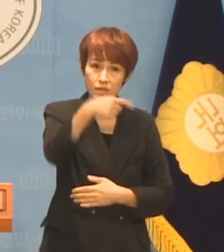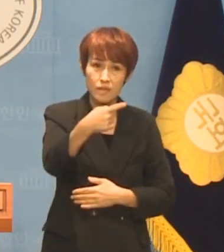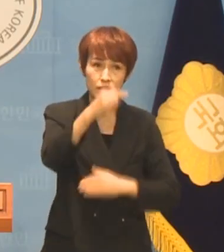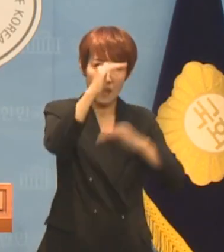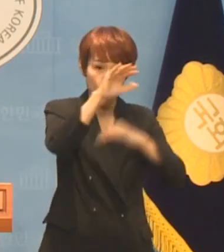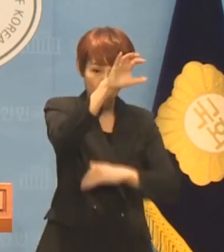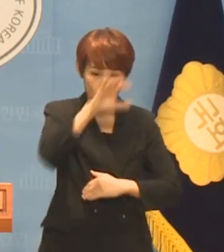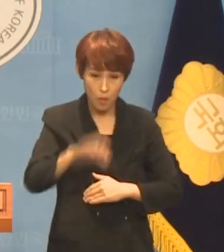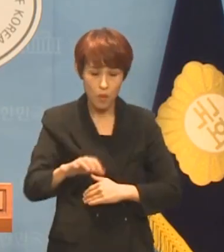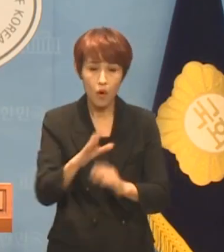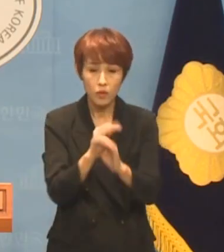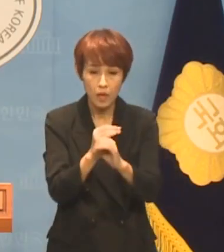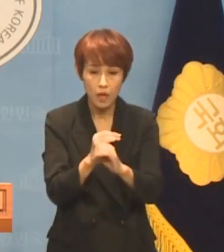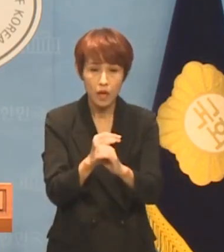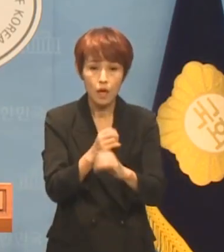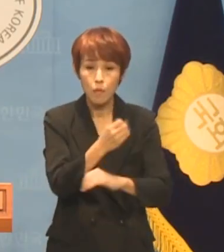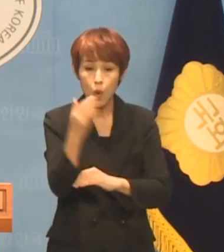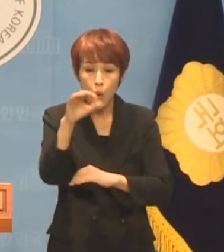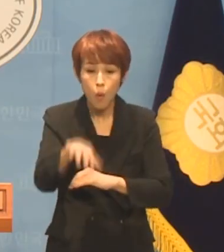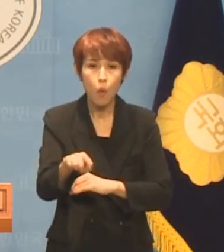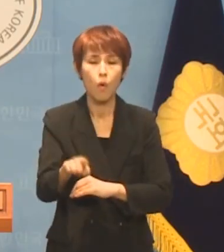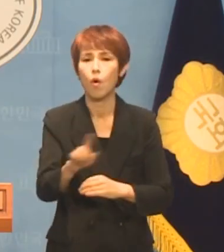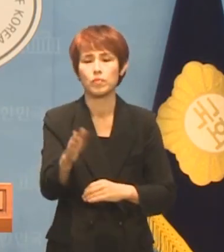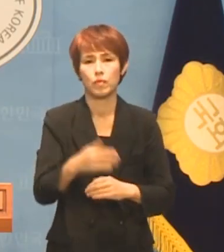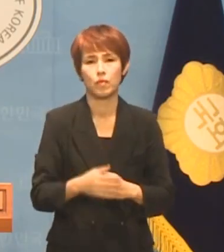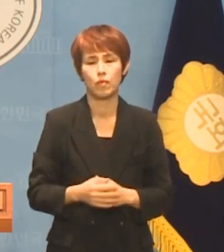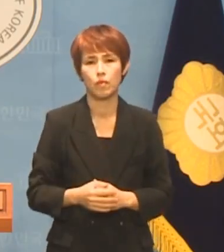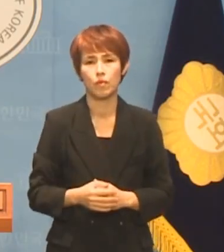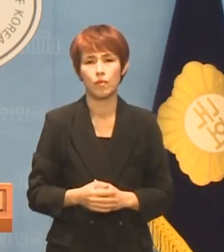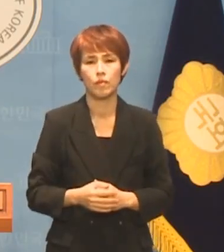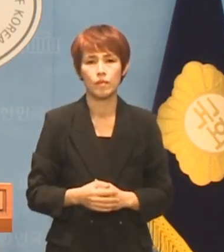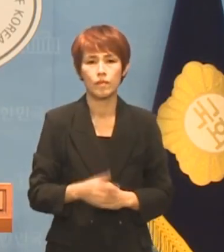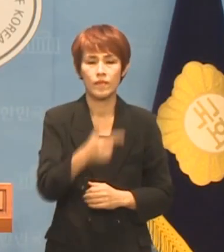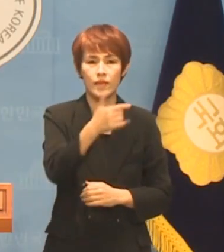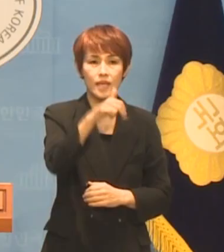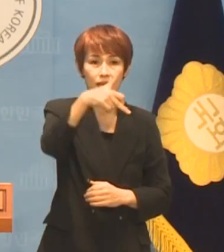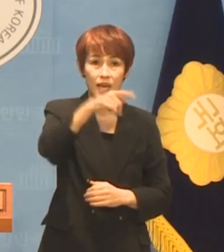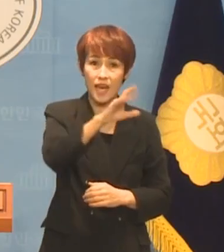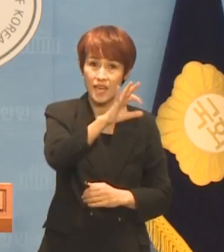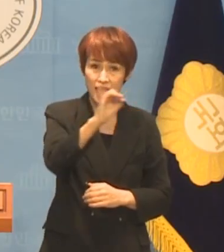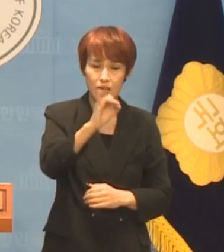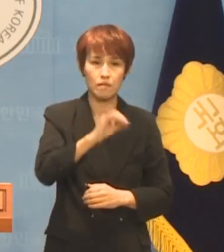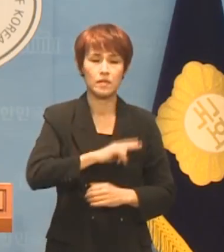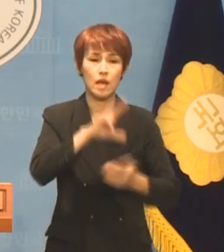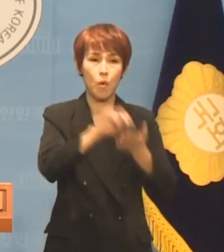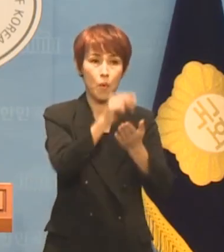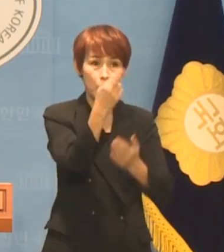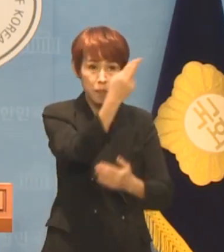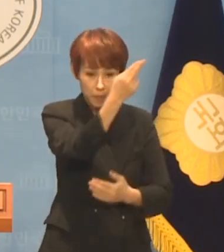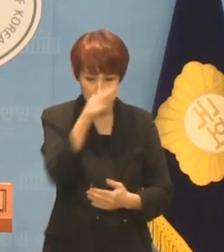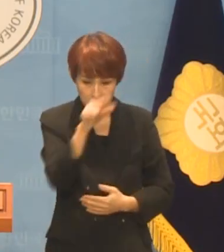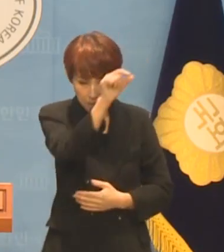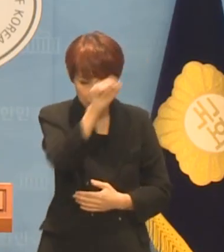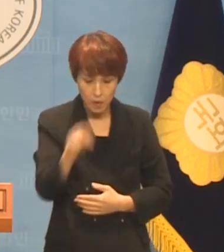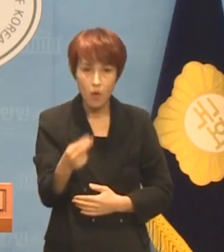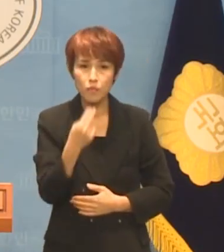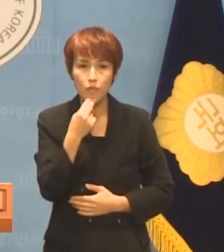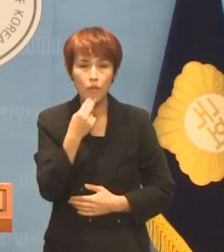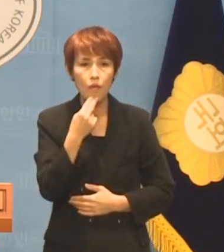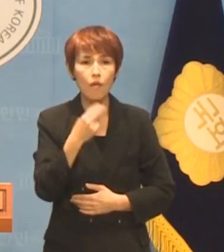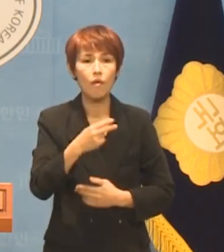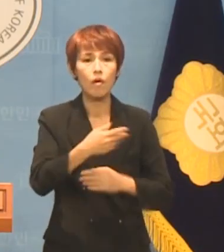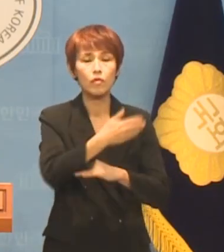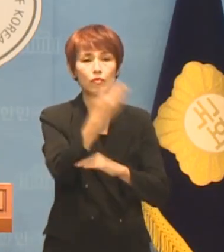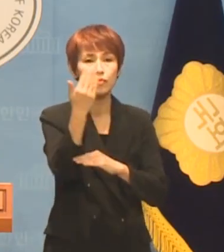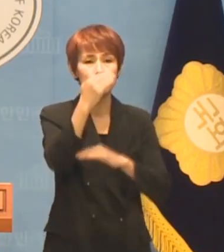날짜도 없습니다. 니혼계자이 신문 니케이 기사 제목 없습니다. 역시 원문 링크도 없습니다. 보도